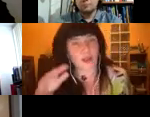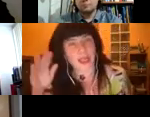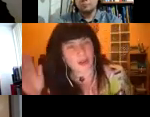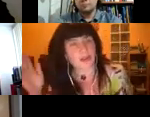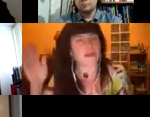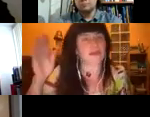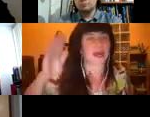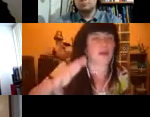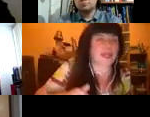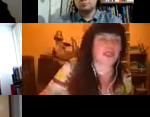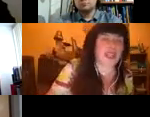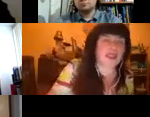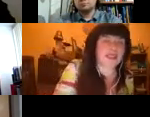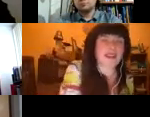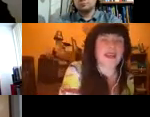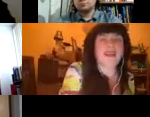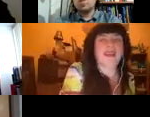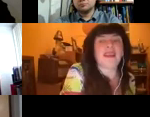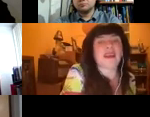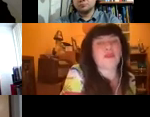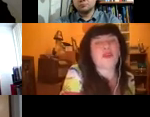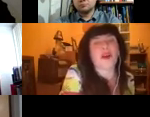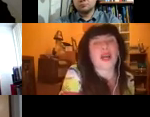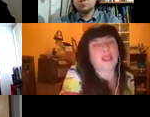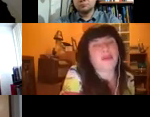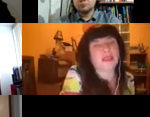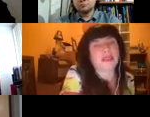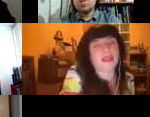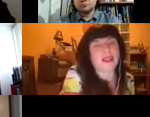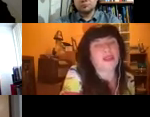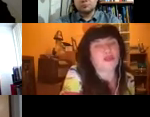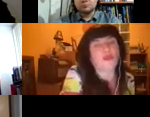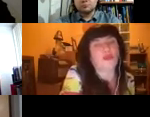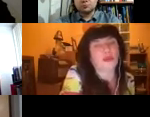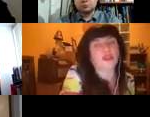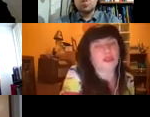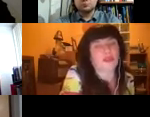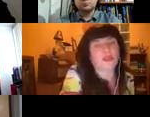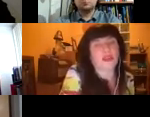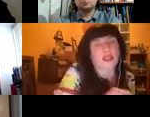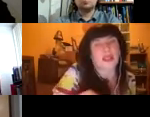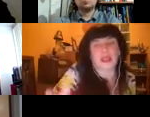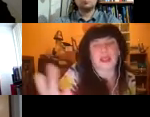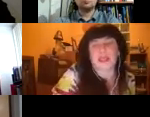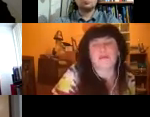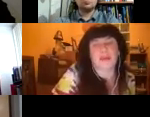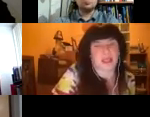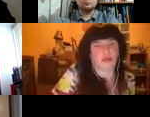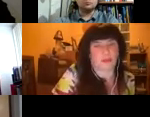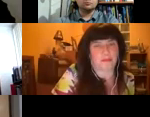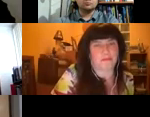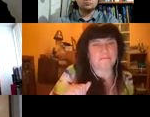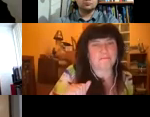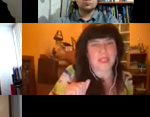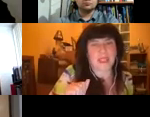y luego más apropiación léxica. En cambio, aquí parece ser eso un proceso